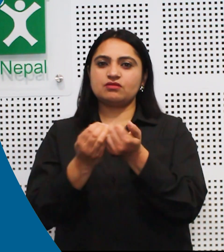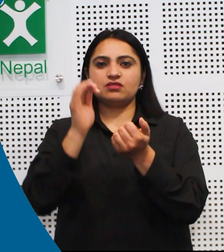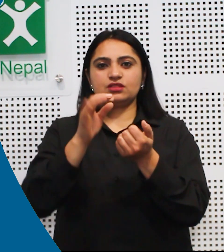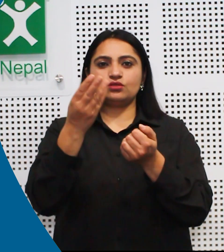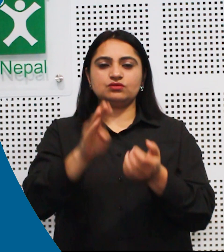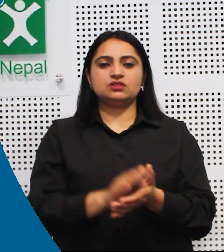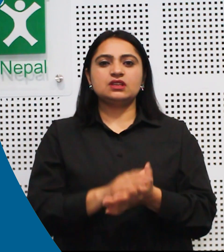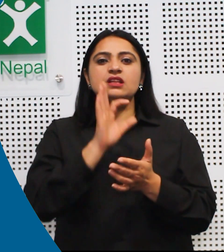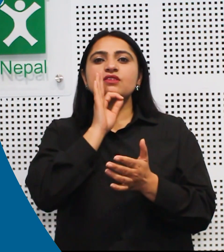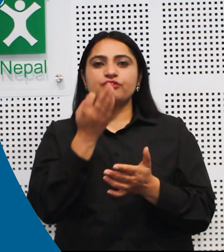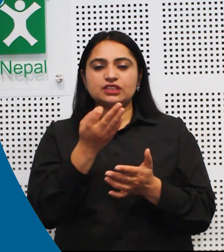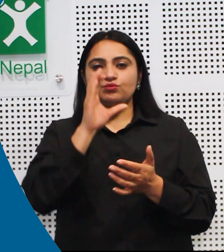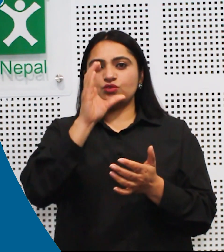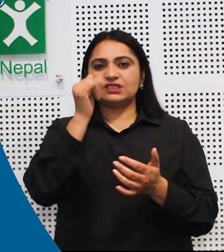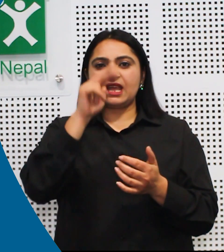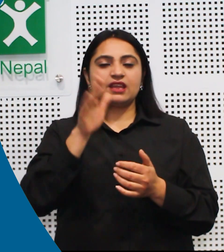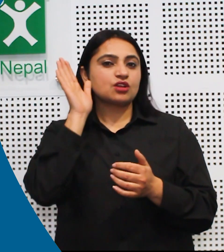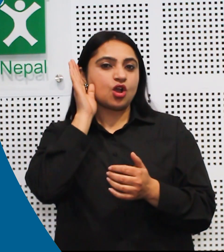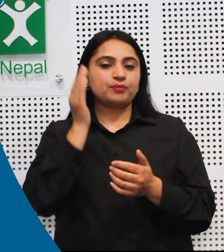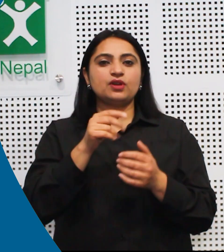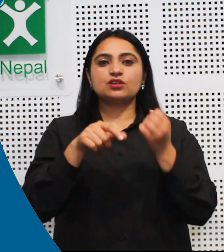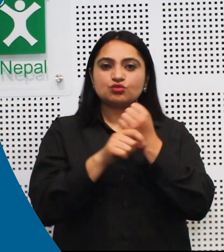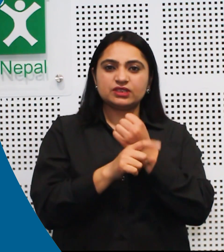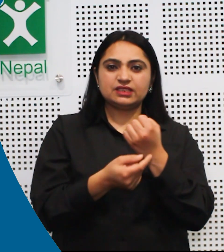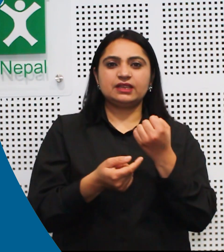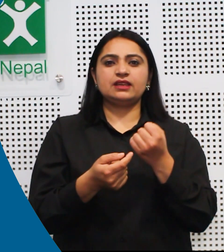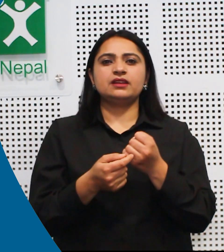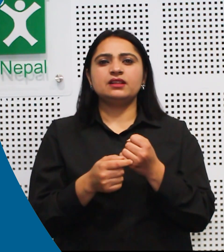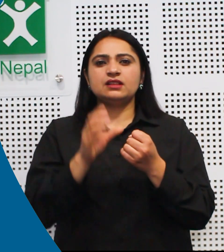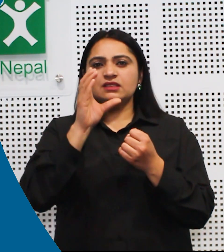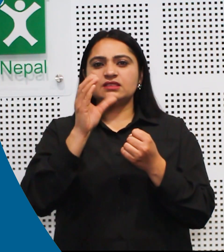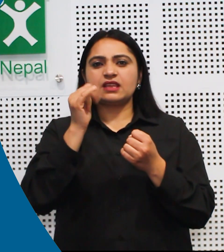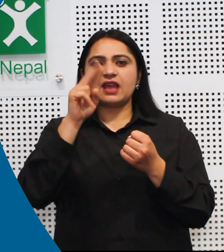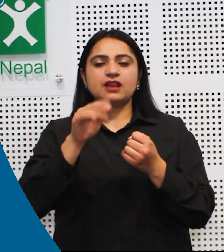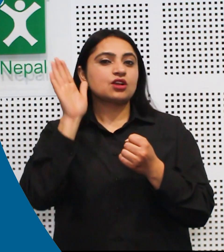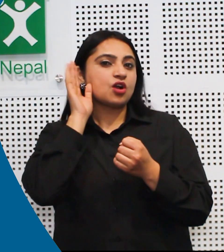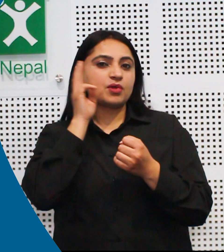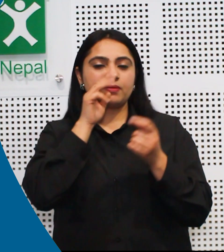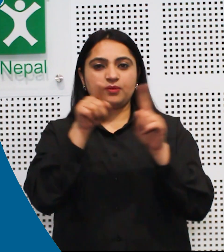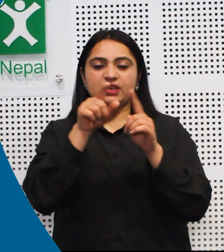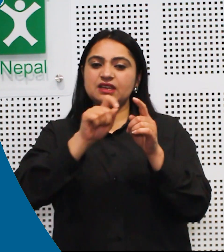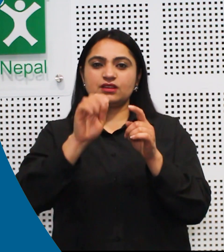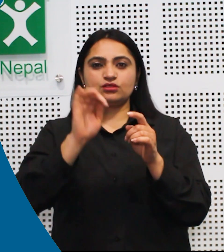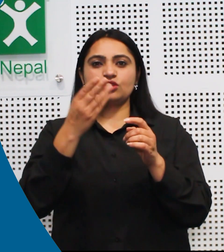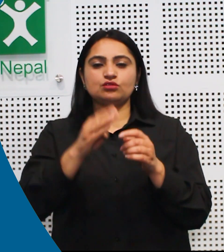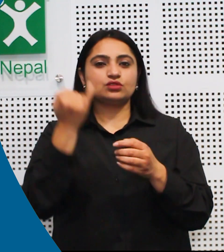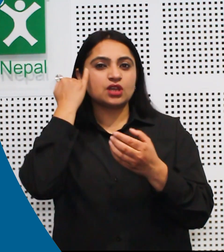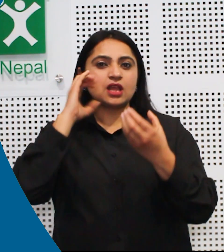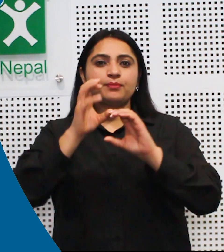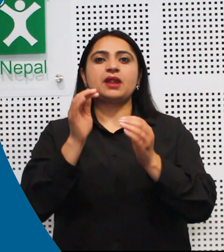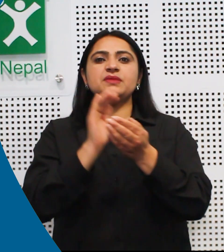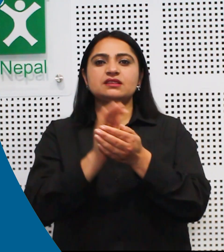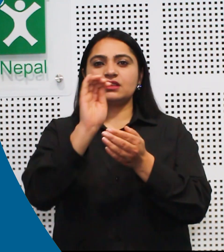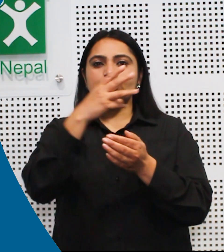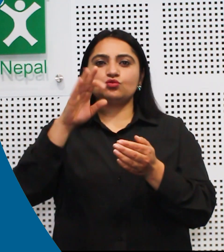सक्नुहुनेछ। फेसबुक पेज CIN खबर, ट्विटर ह्यान्डल @CIN खबरमा पनि लेख्न सक्नुहुनेछ। प्राविधिक साथी